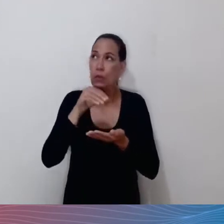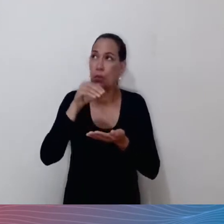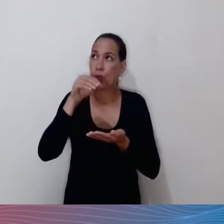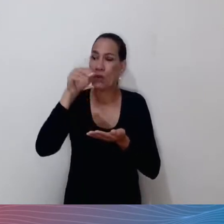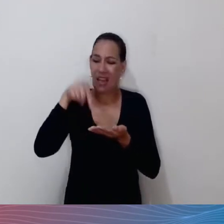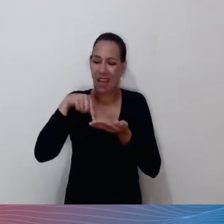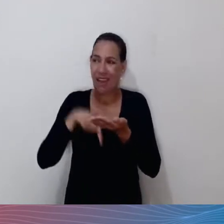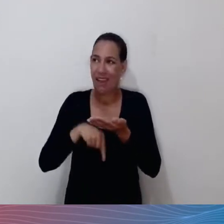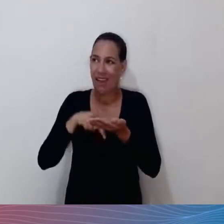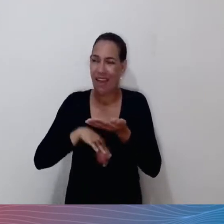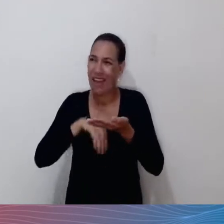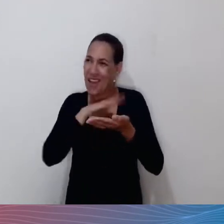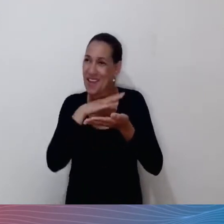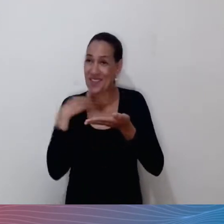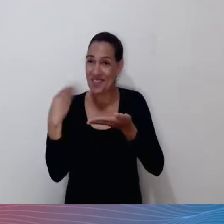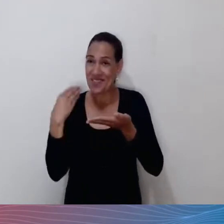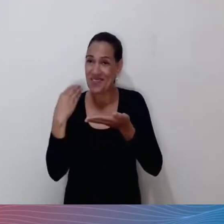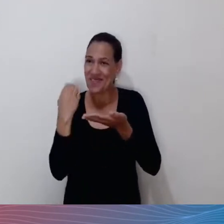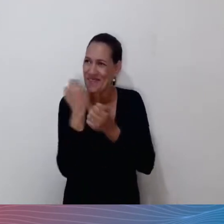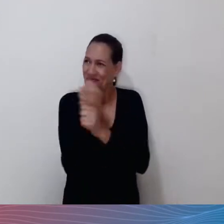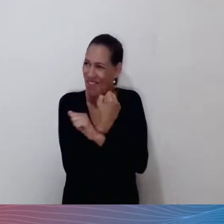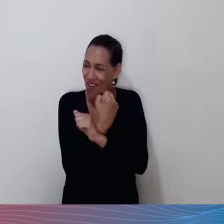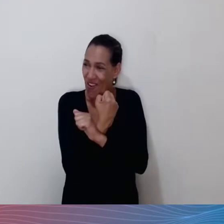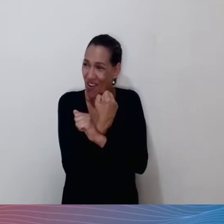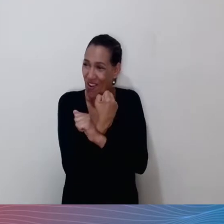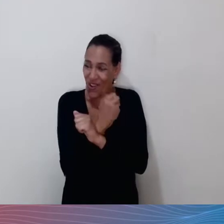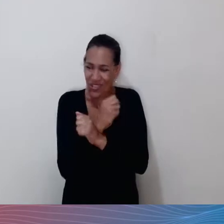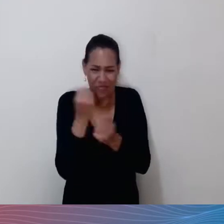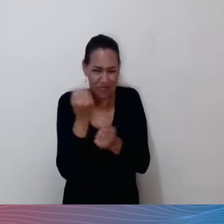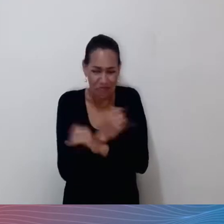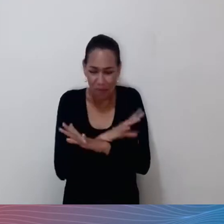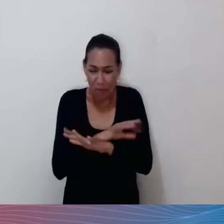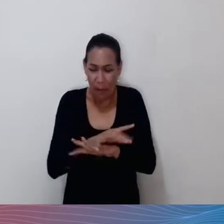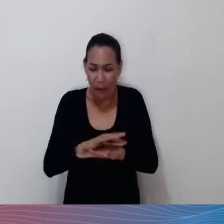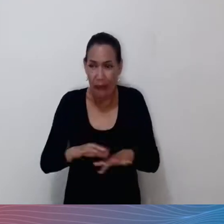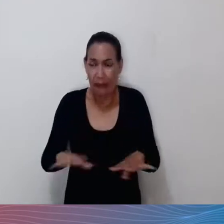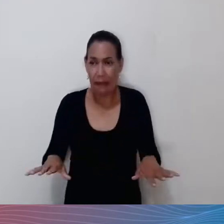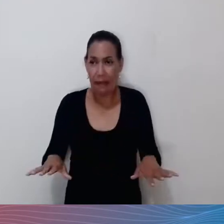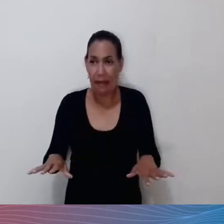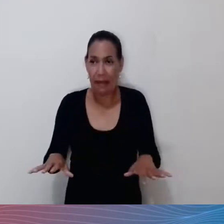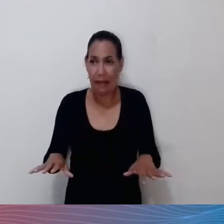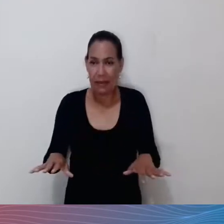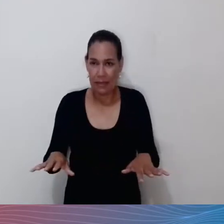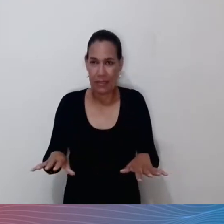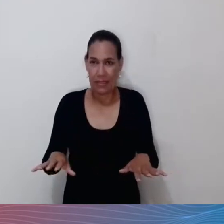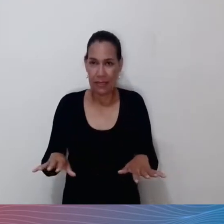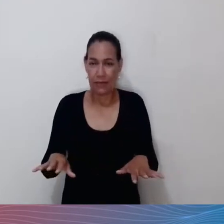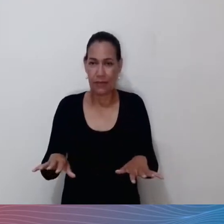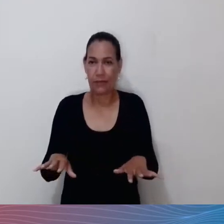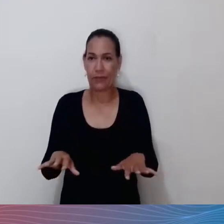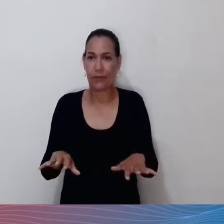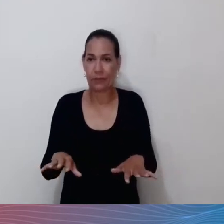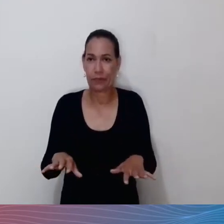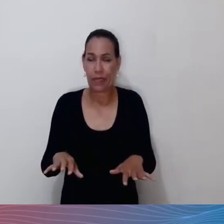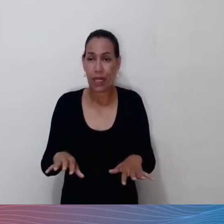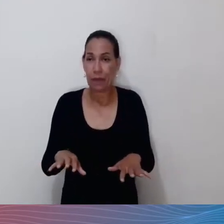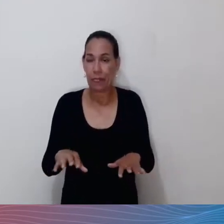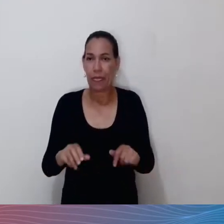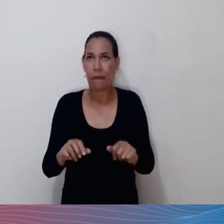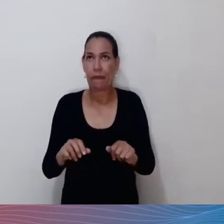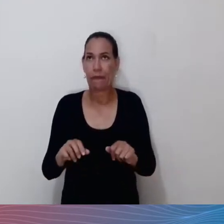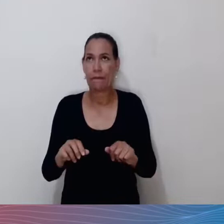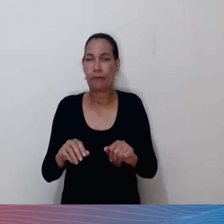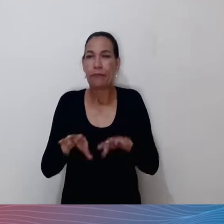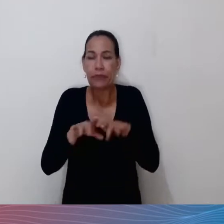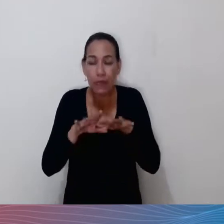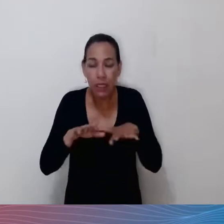cativeiro. Esse cativeiro são todos os seres humanos que foram arrastados pela queda do homem